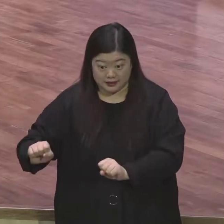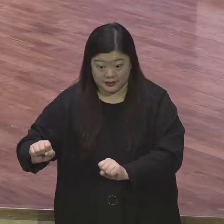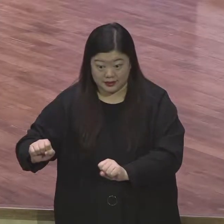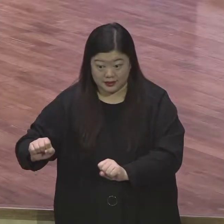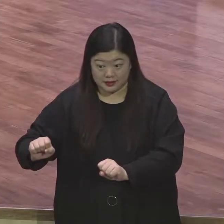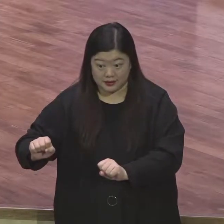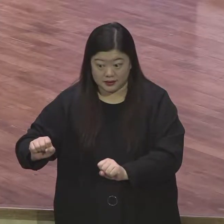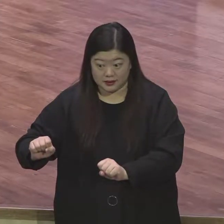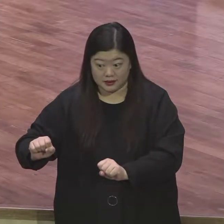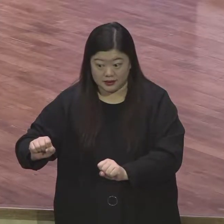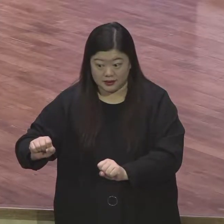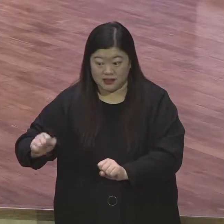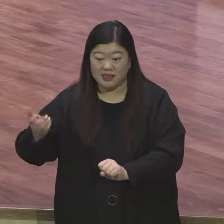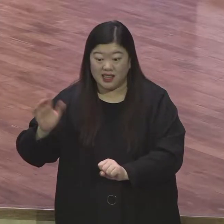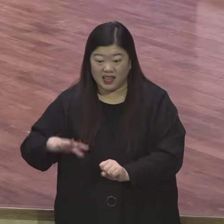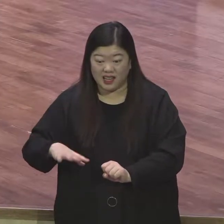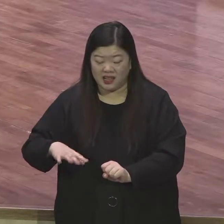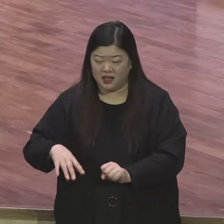발견하지 못하면